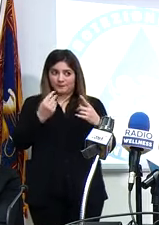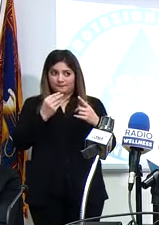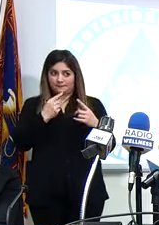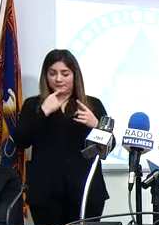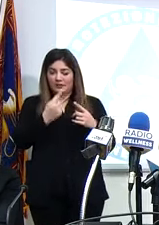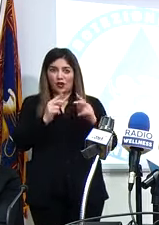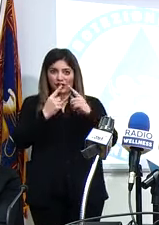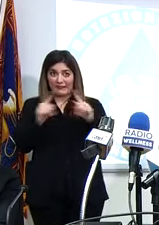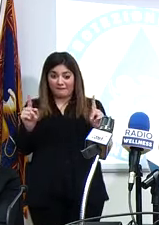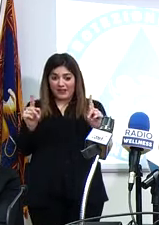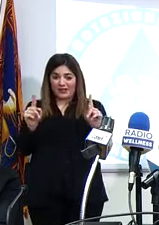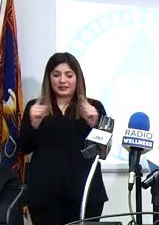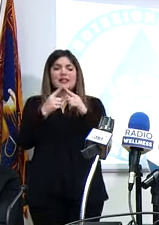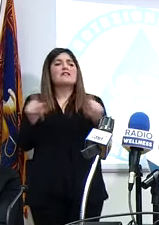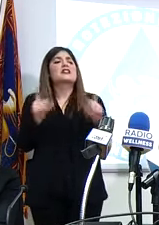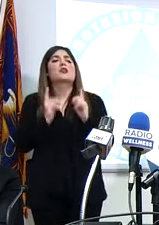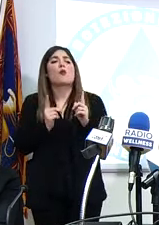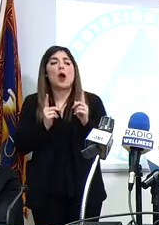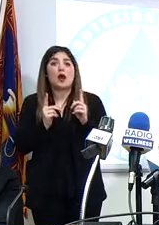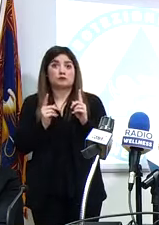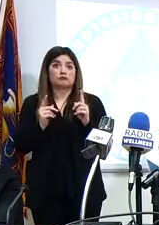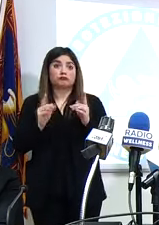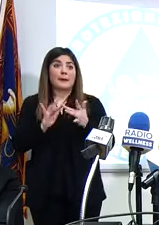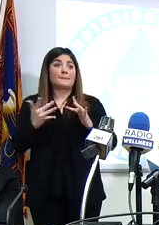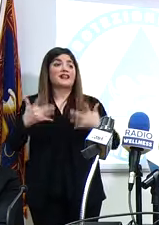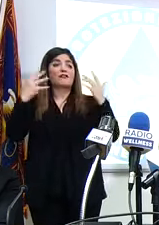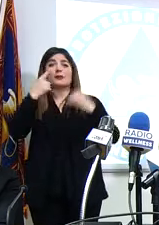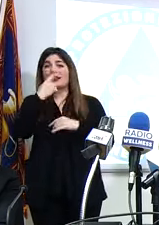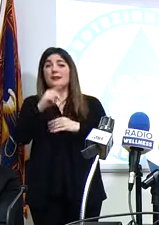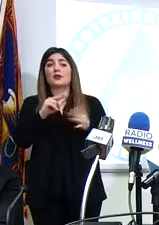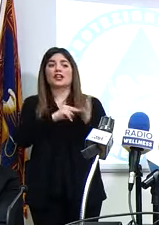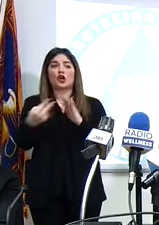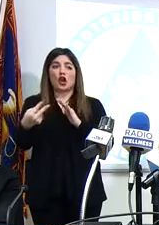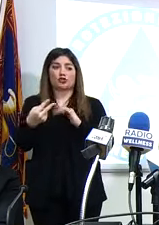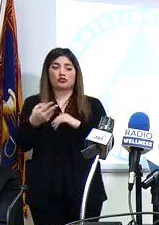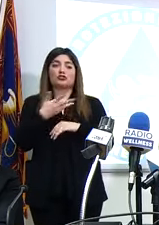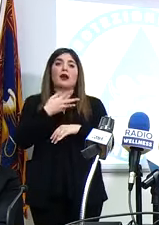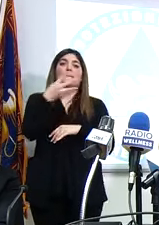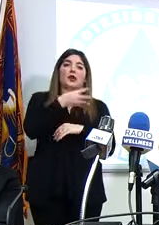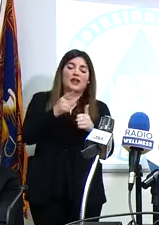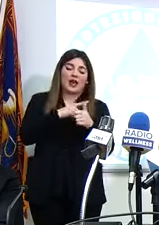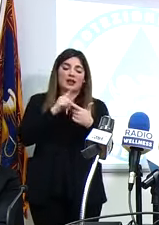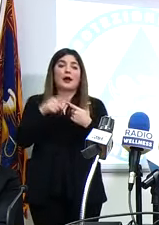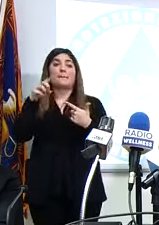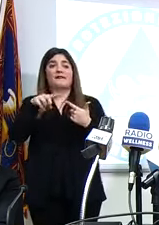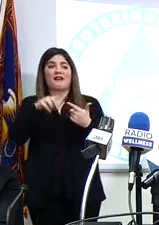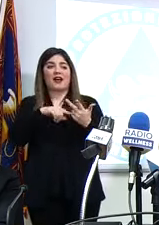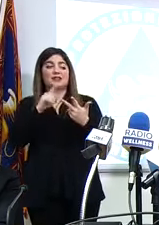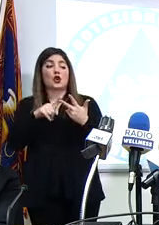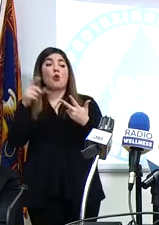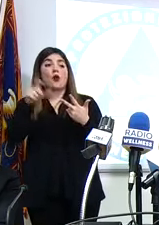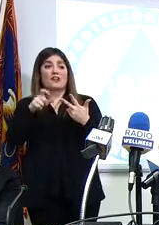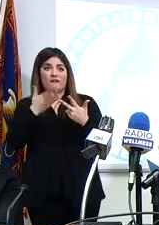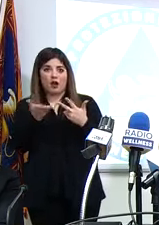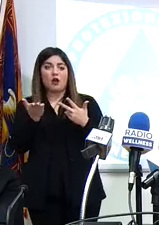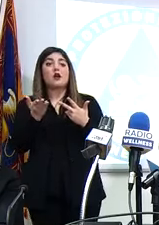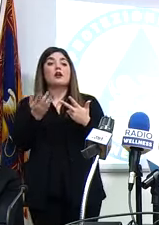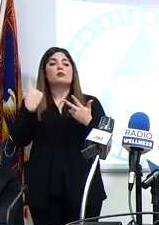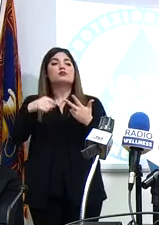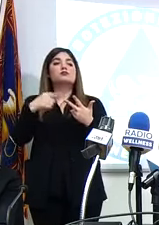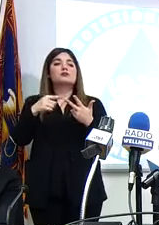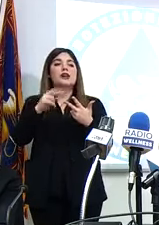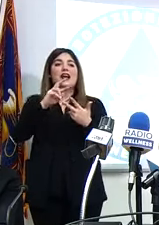Le differenze sono le piattaforme tecnologiche. Noi parliamo Moderna, Pfizer, CureVac, sono RNA